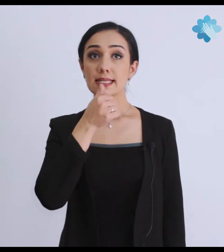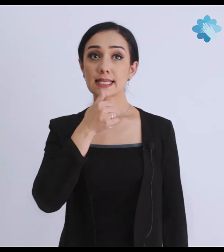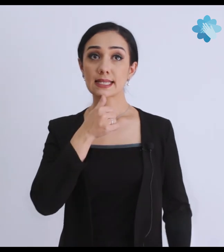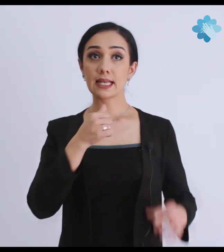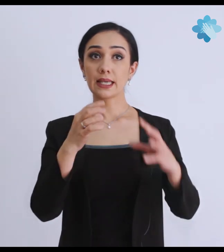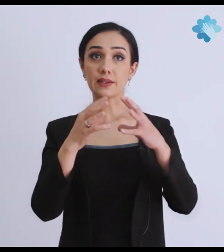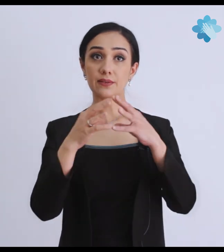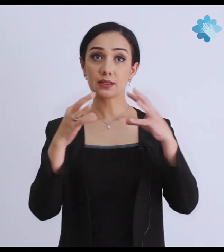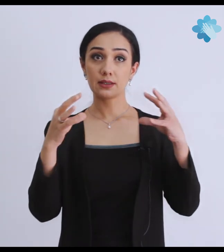слива